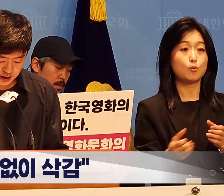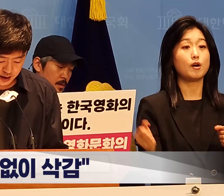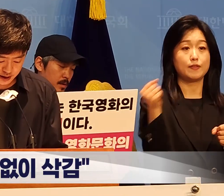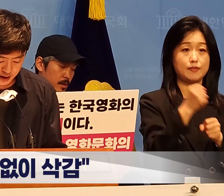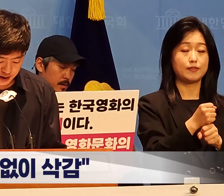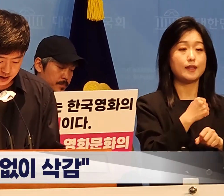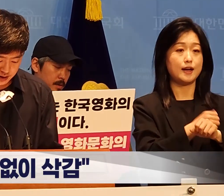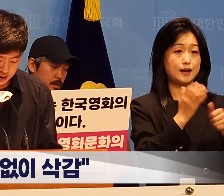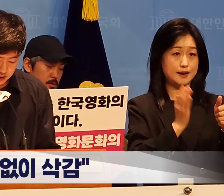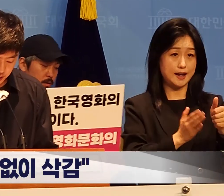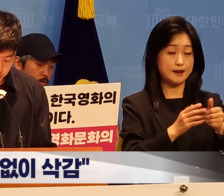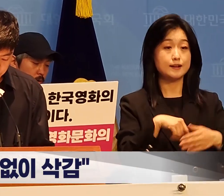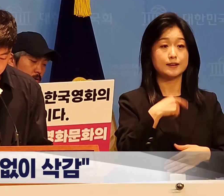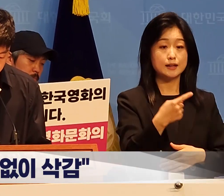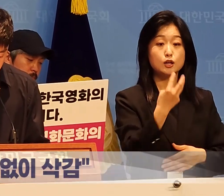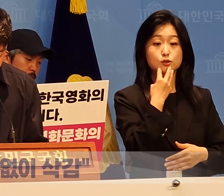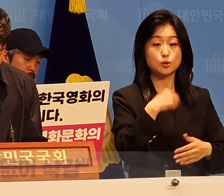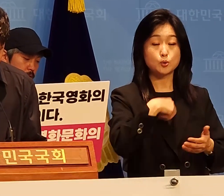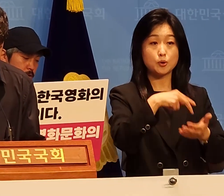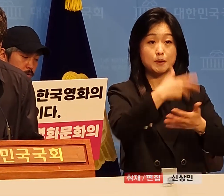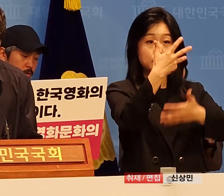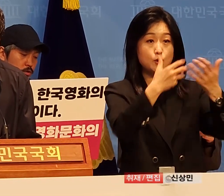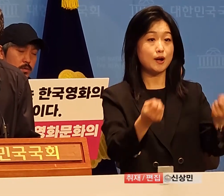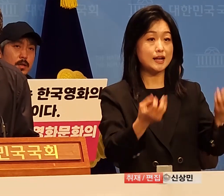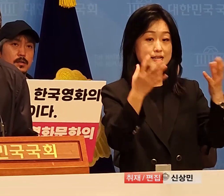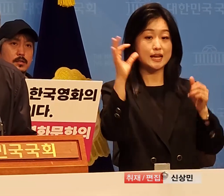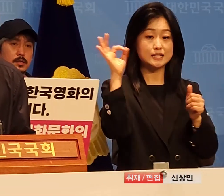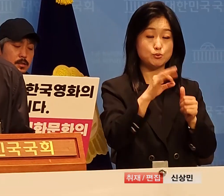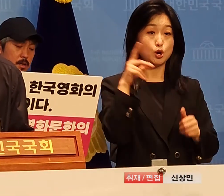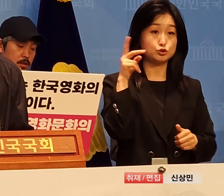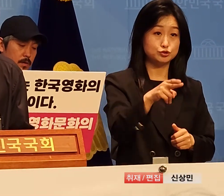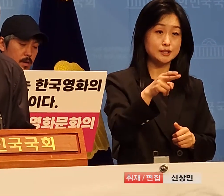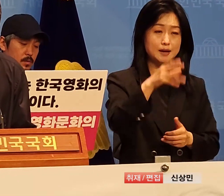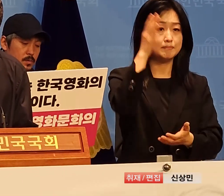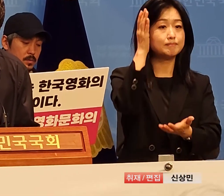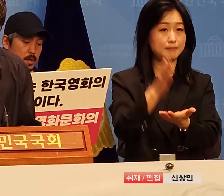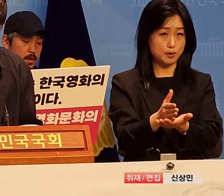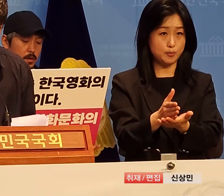삭감됐다 우려의 목소리를 높였습니다 뉴스토마토 신상민 있니다